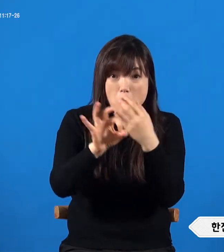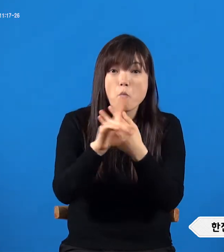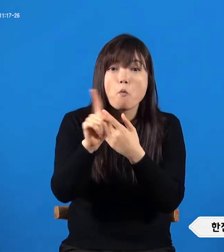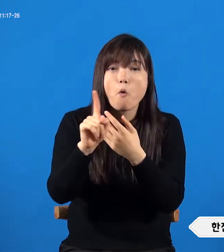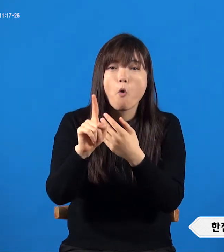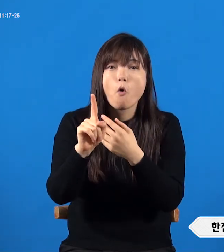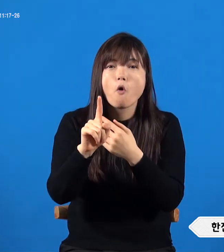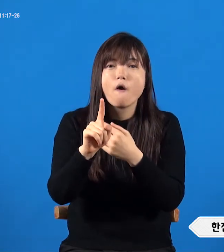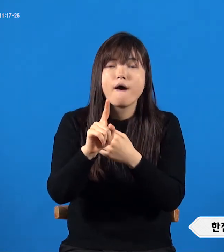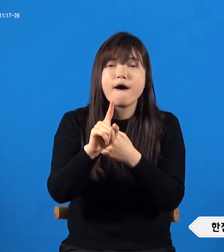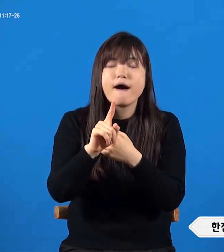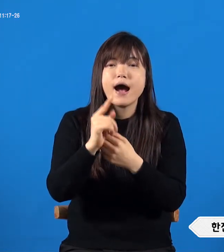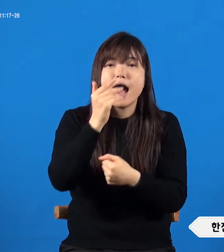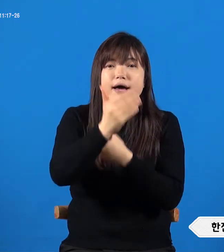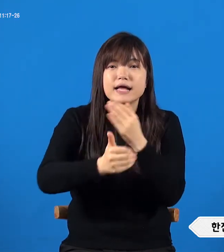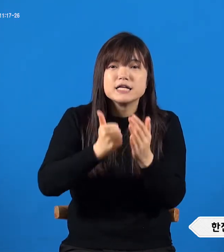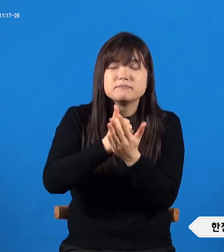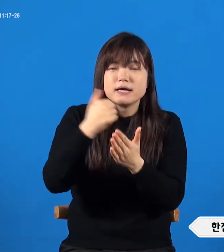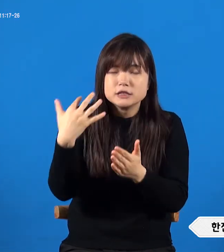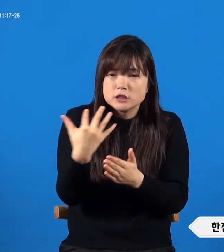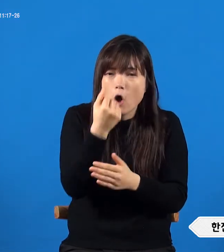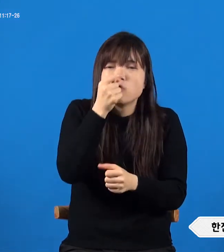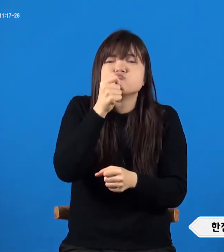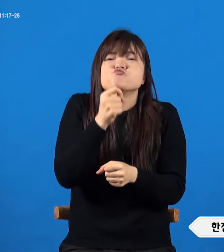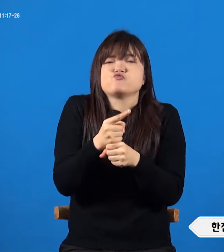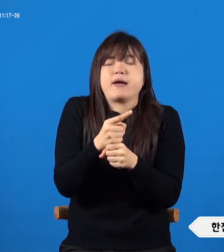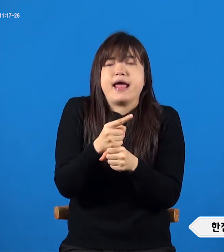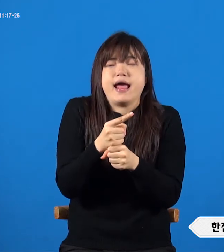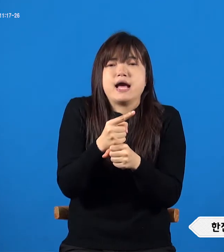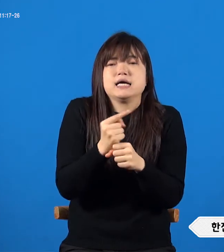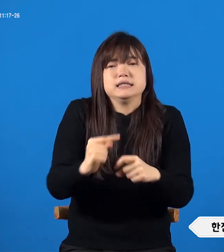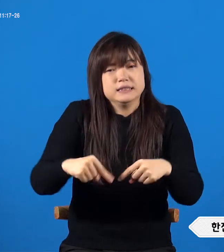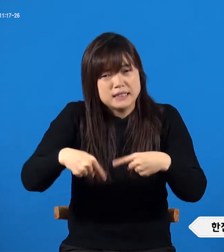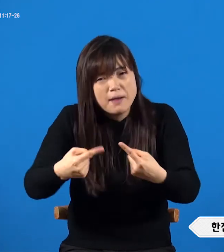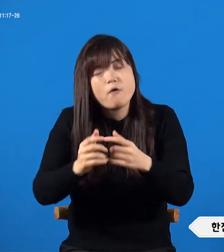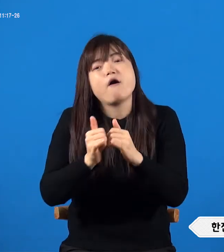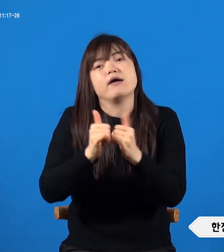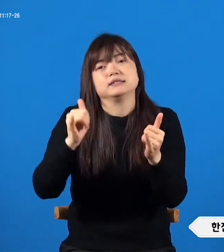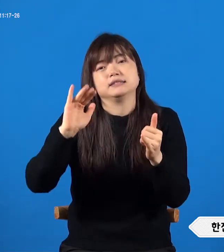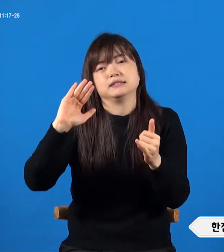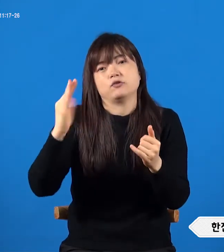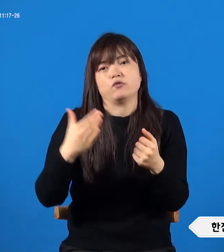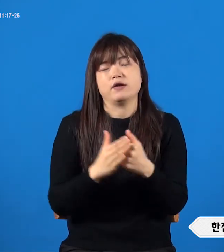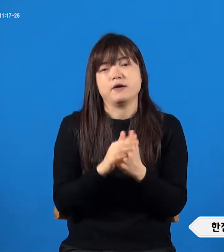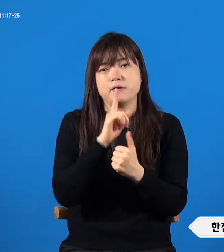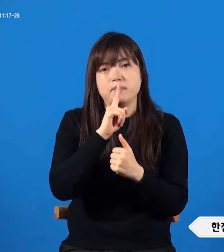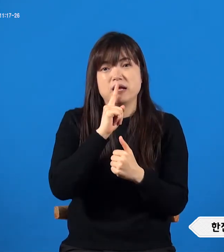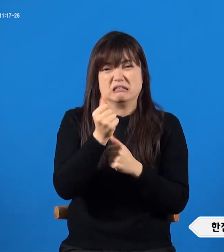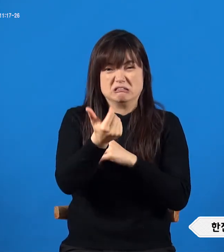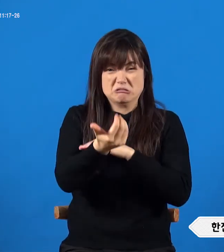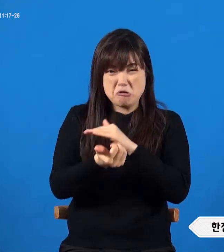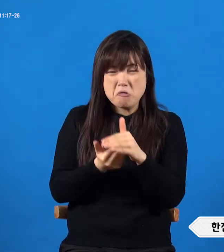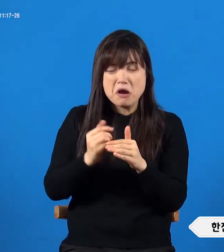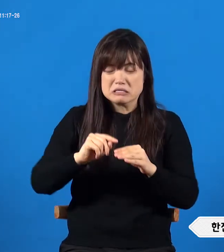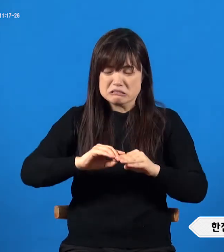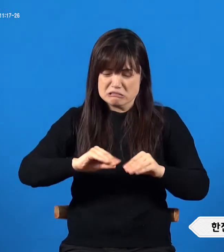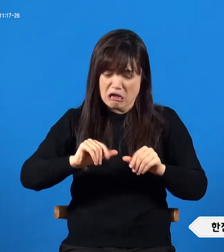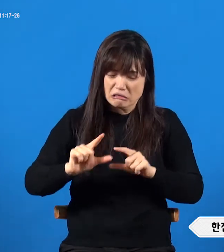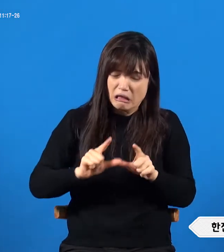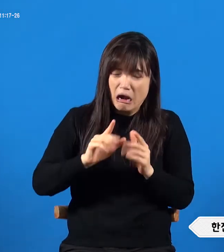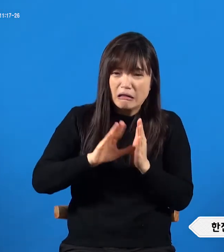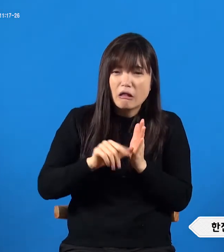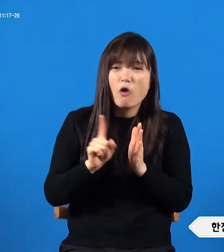우리는 그래서 신의 성품에 참여하는 자가 된다, 그렇게 표현을 했습니다. 그 전까지 우리가 이